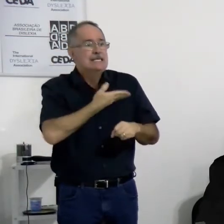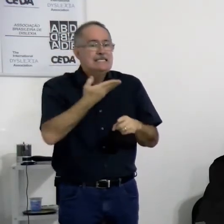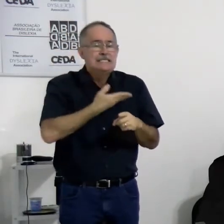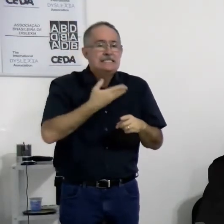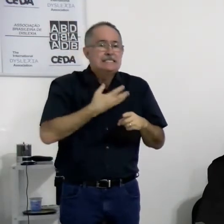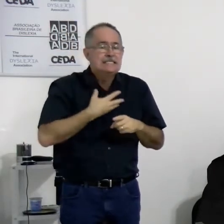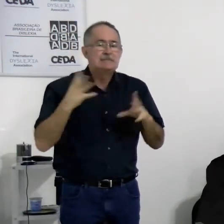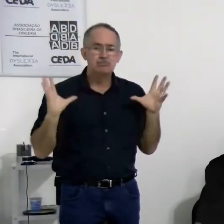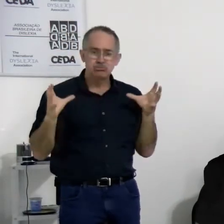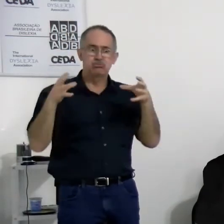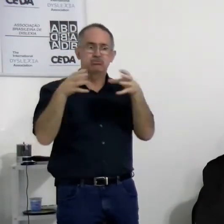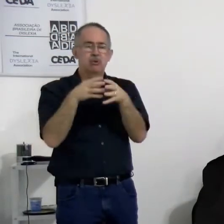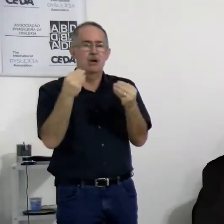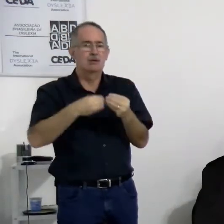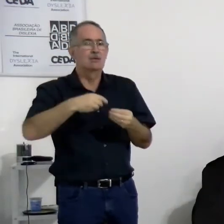jantar.